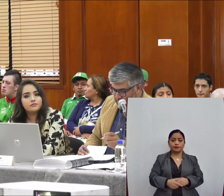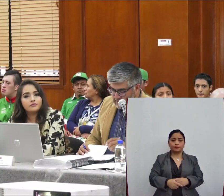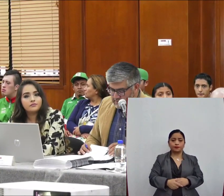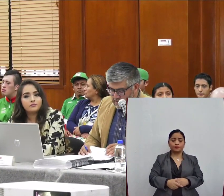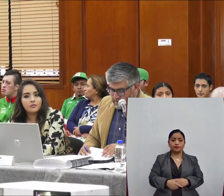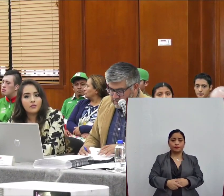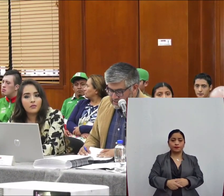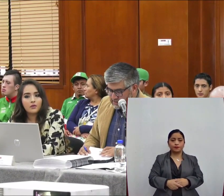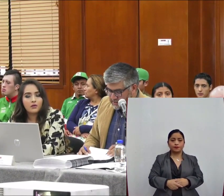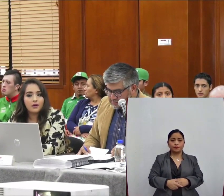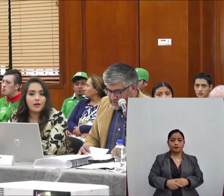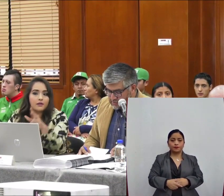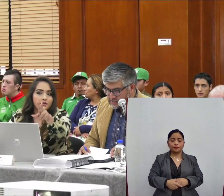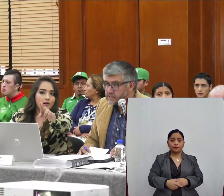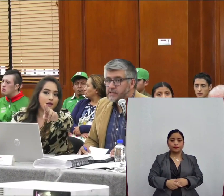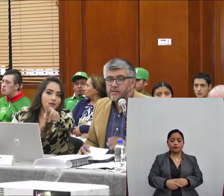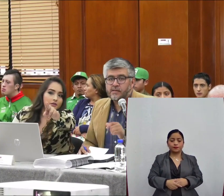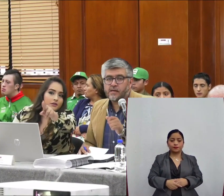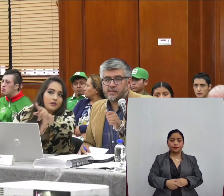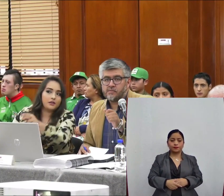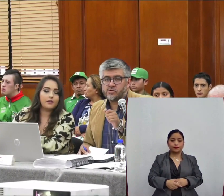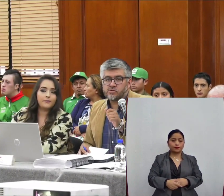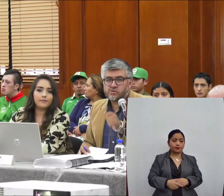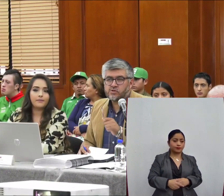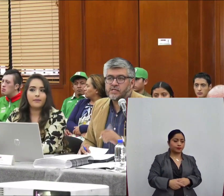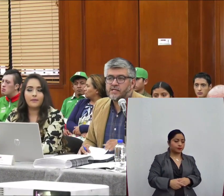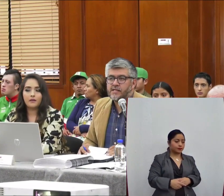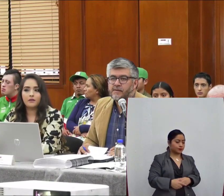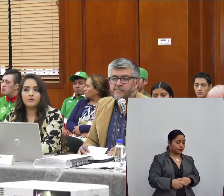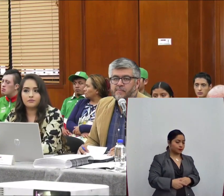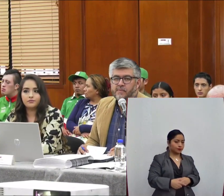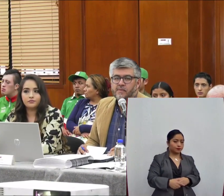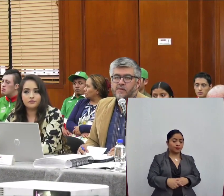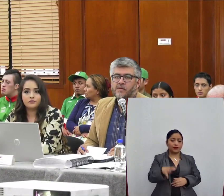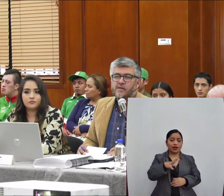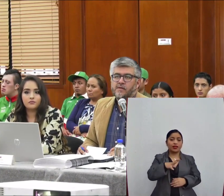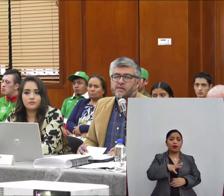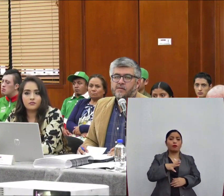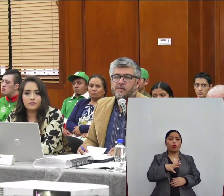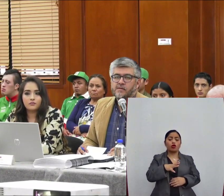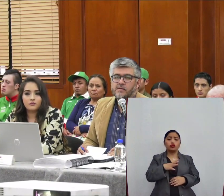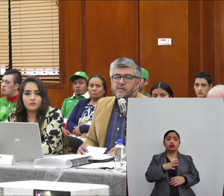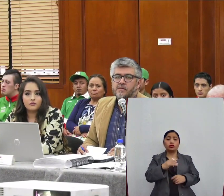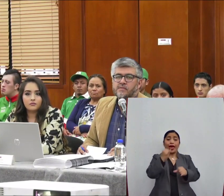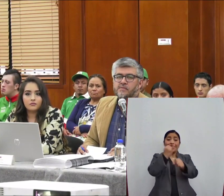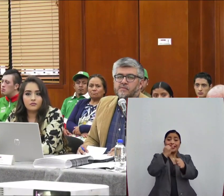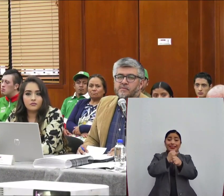Muy bien, pues respecto a tenemos dos en línea.